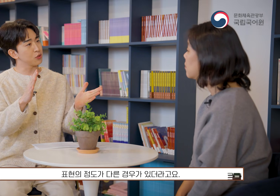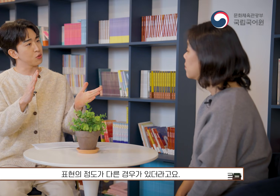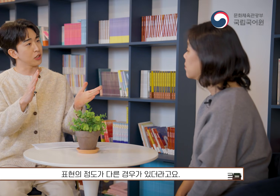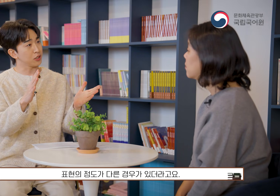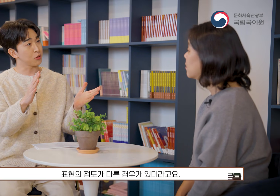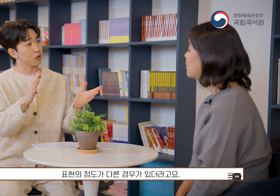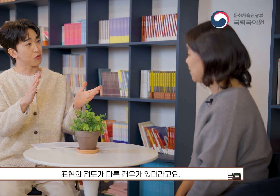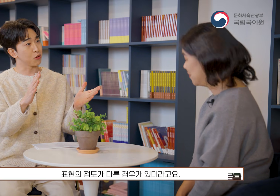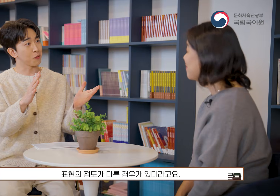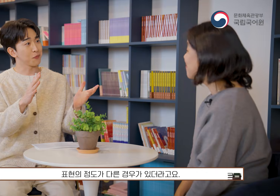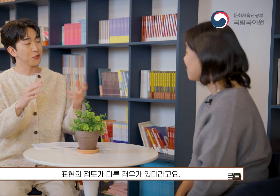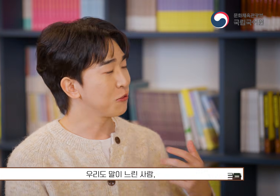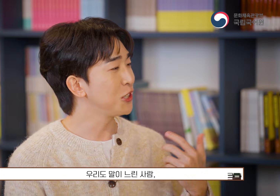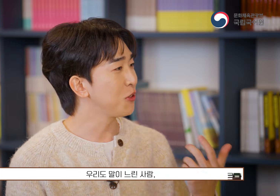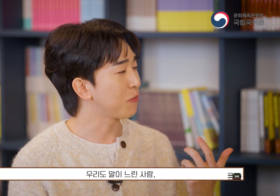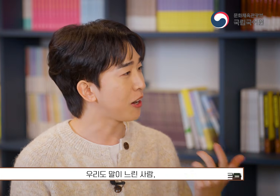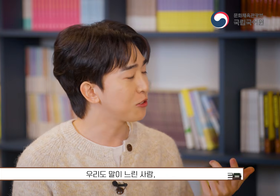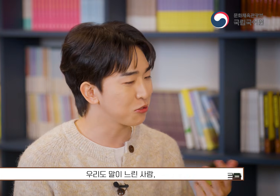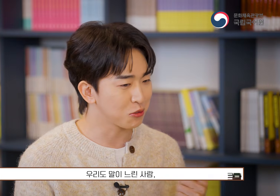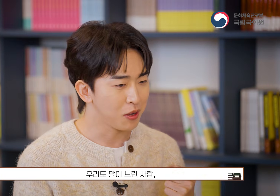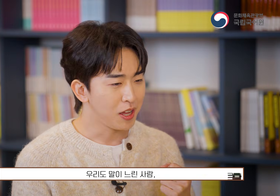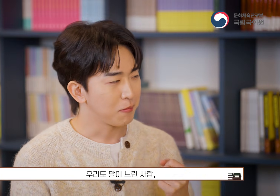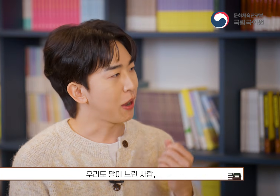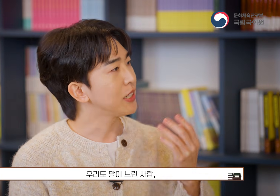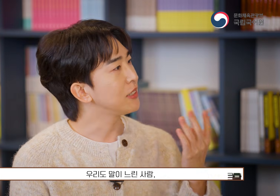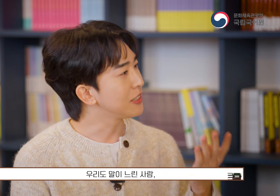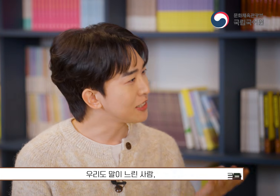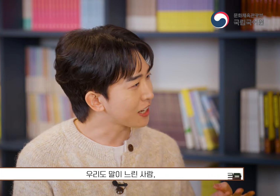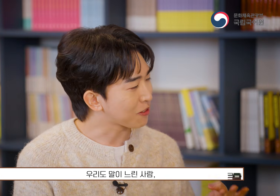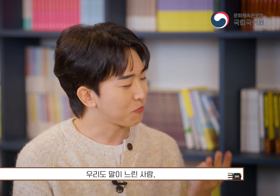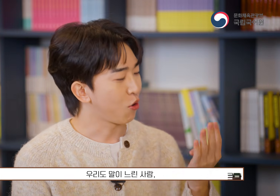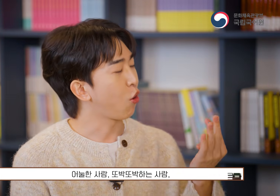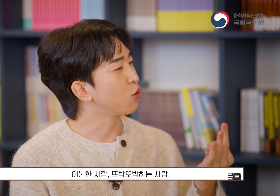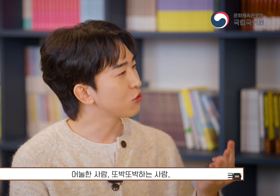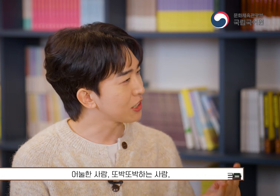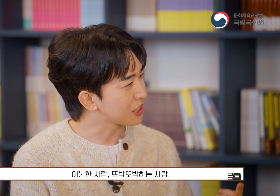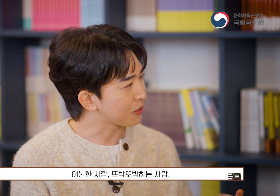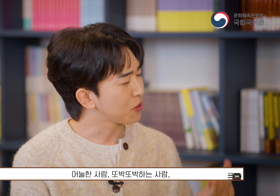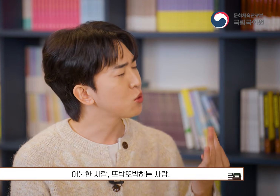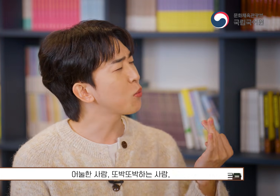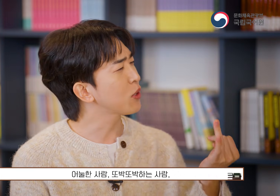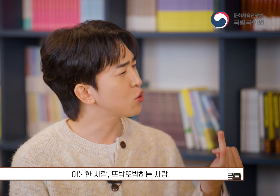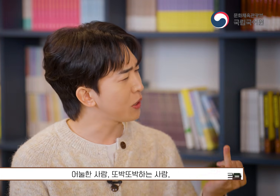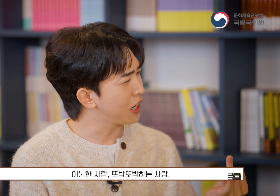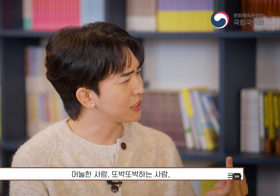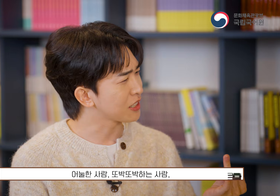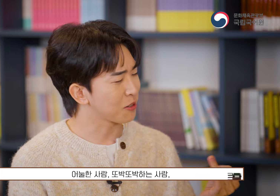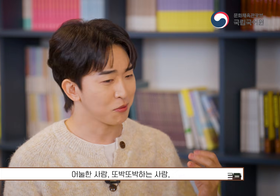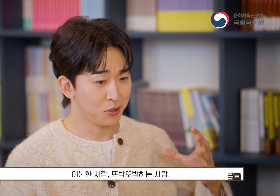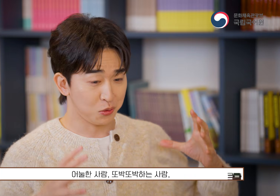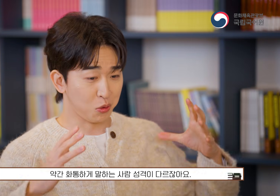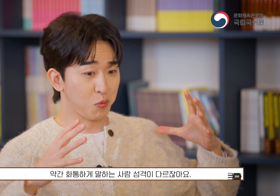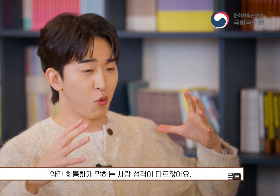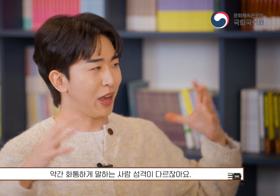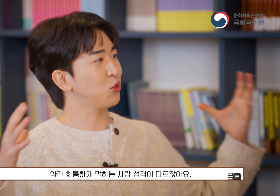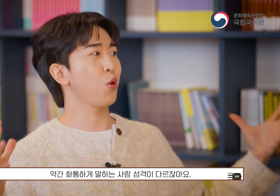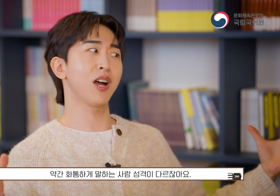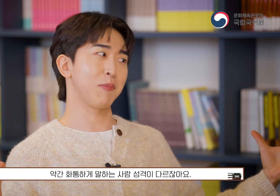경우가 있더라고요. 우리들의 말투도 말이 느린 사람, 어눌한 사람, 또박또박 하는 사람, 조금 화통하게 말하는